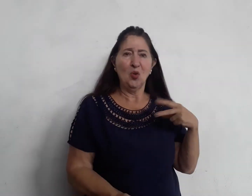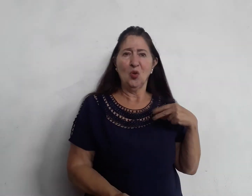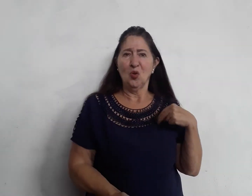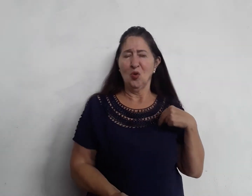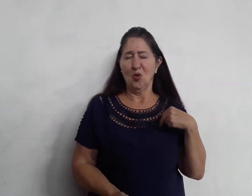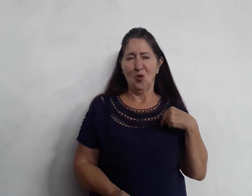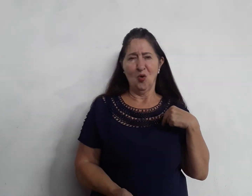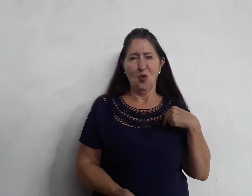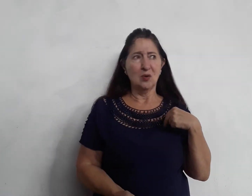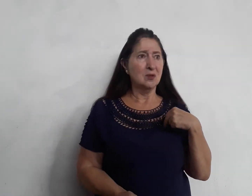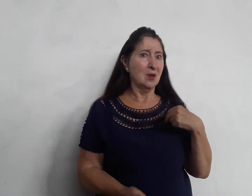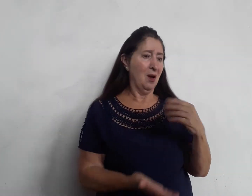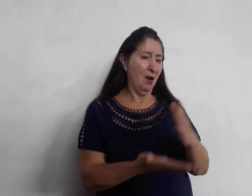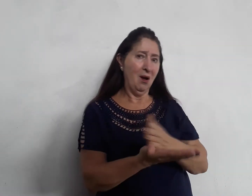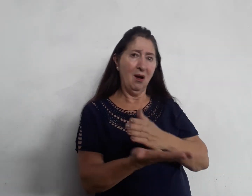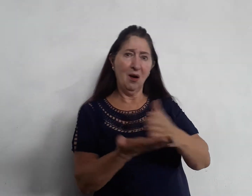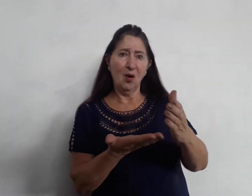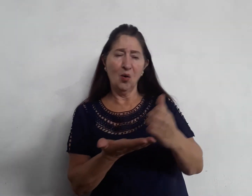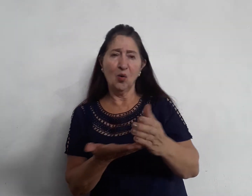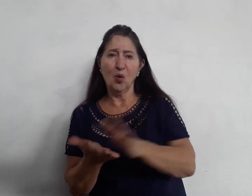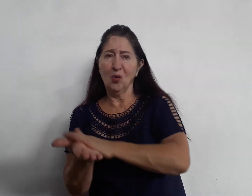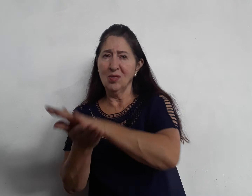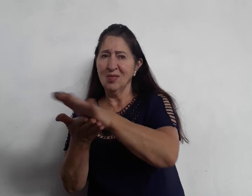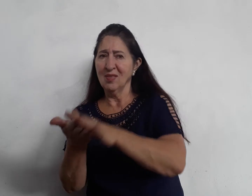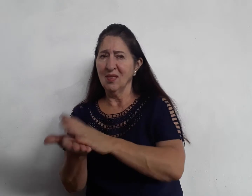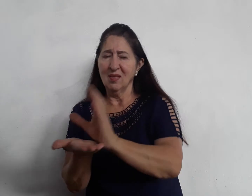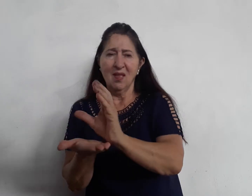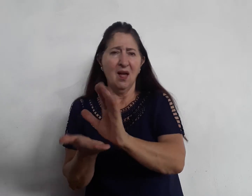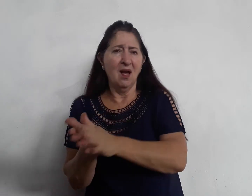outros não têm nada, criando esse abismo. Esse abismo.